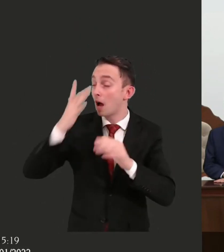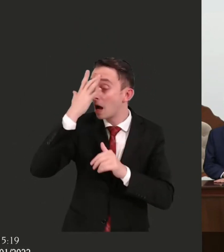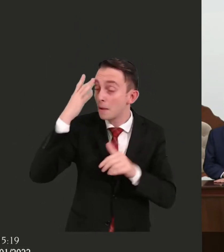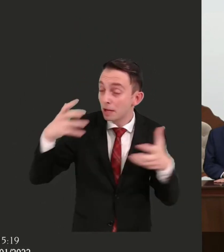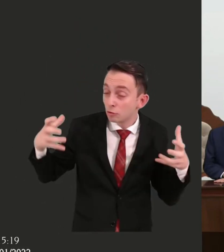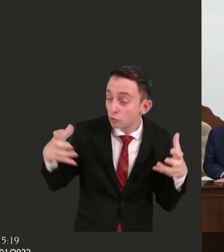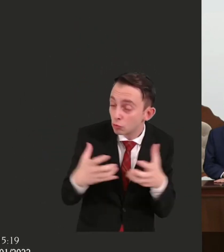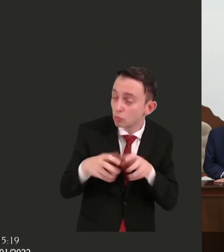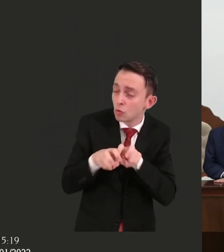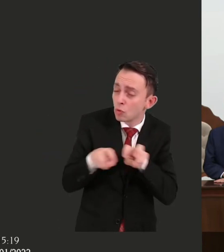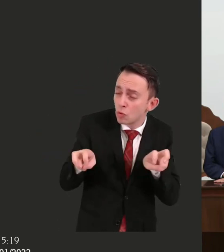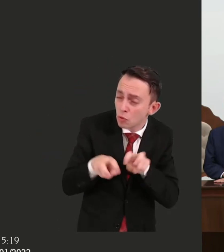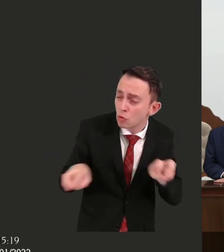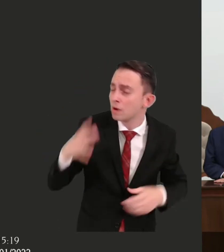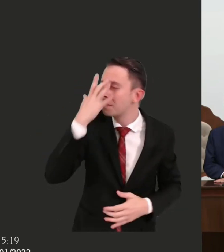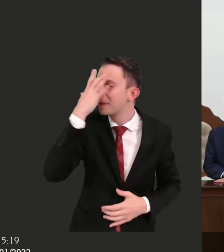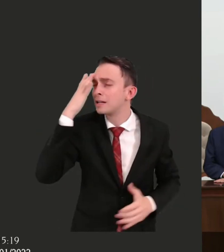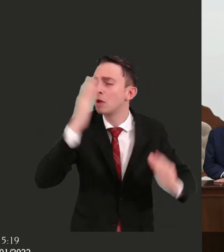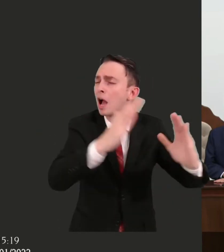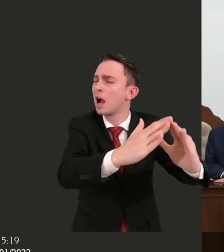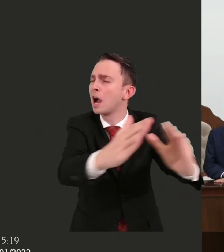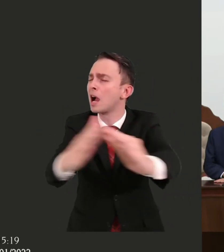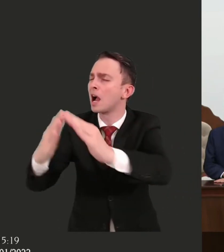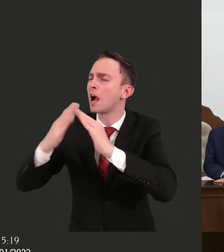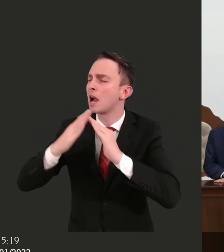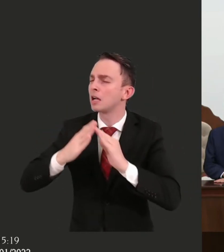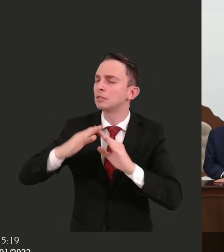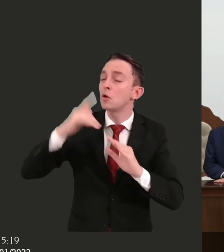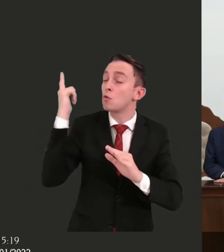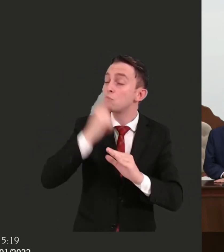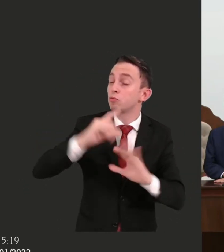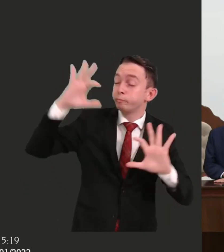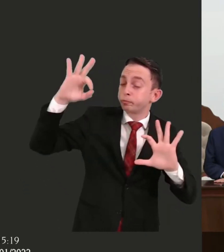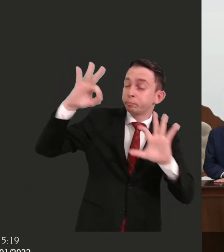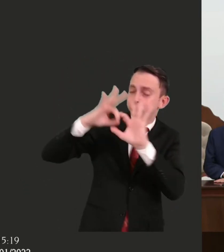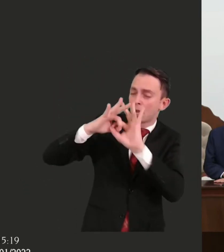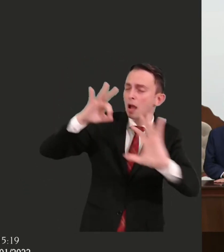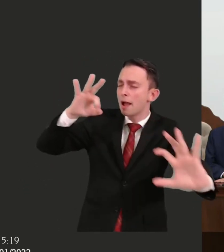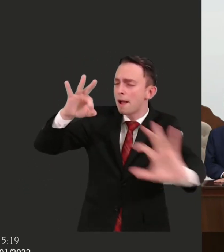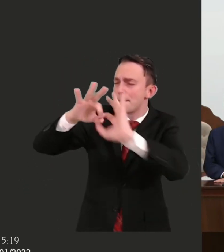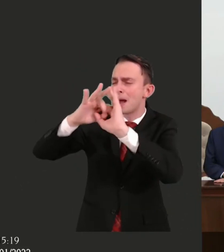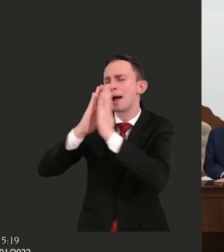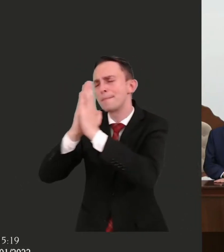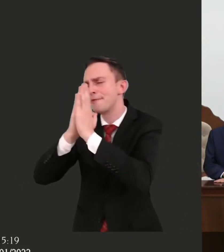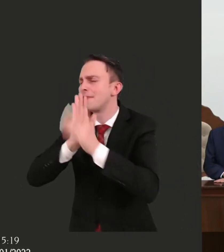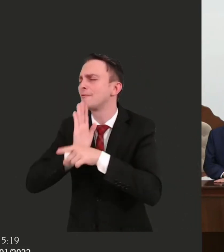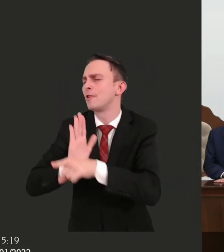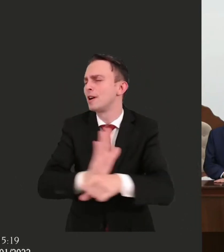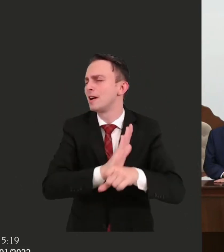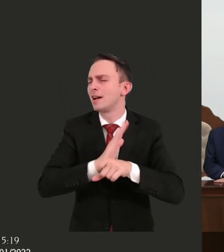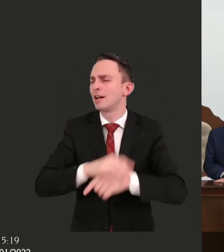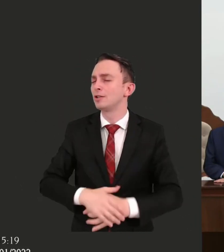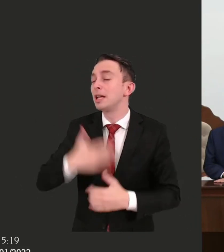de perto ou de longe, possam sentir a Tua presença no nosso meio. Assim tudo pedimos